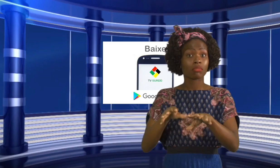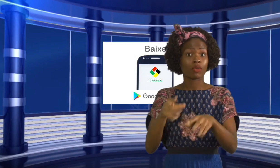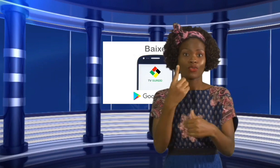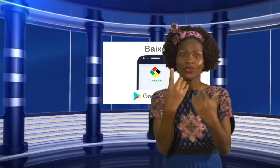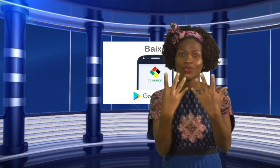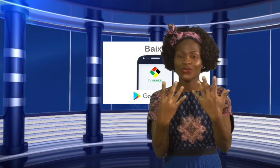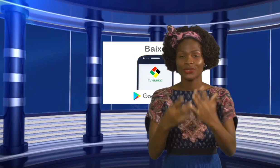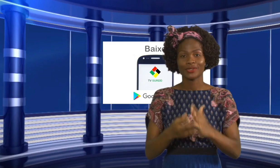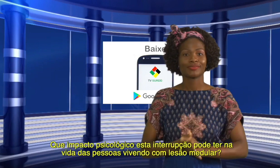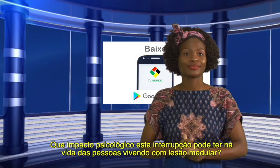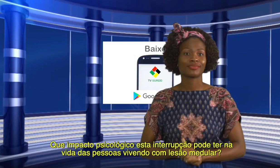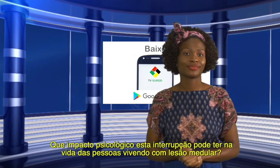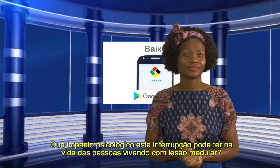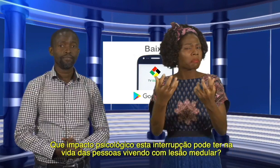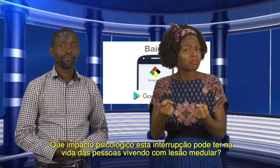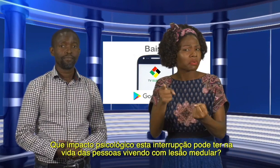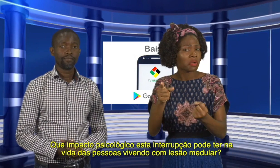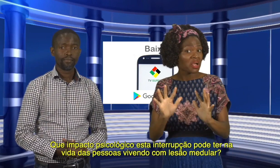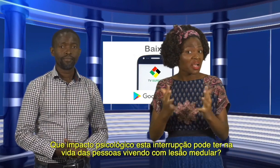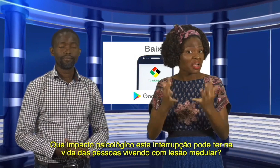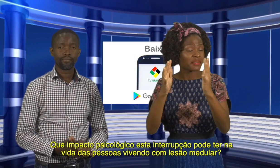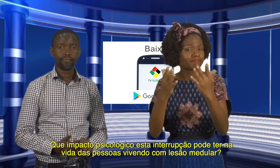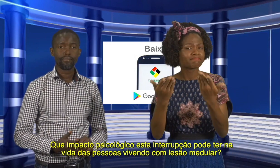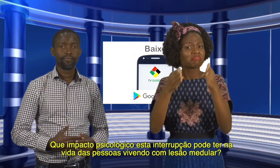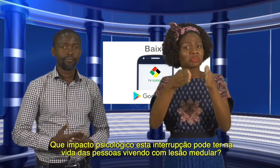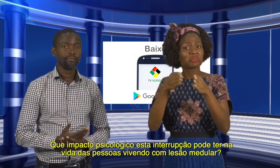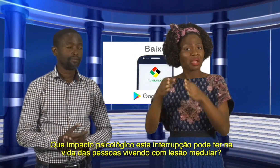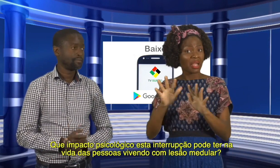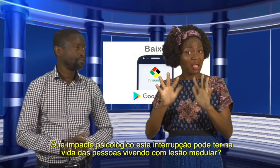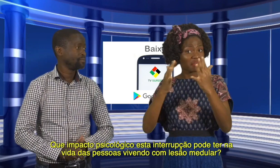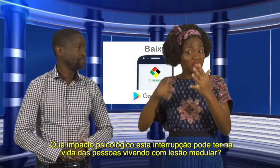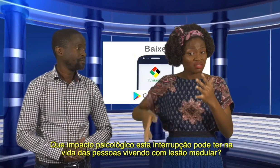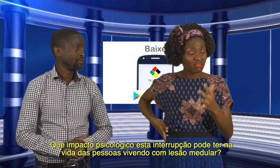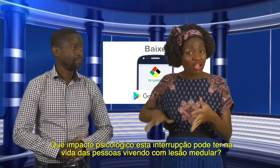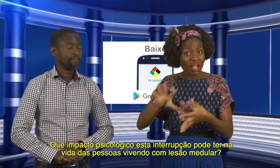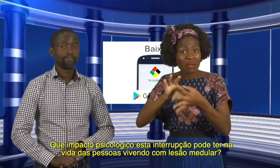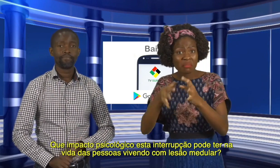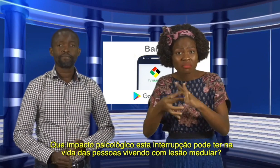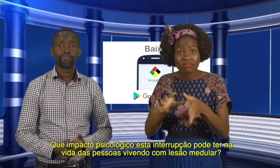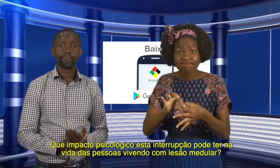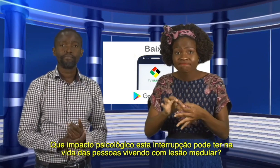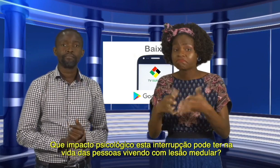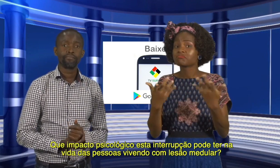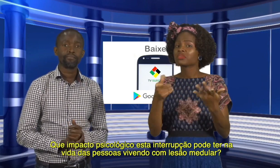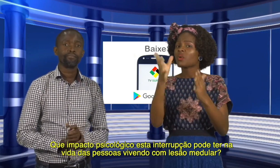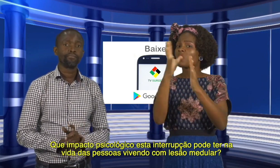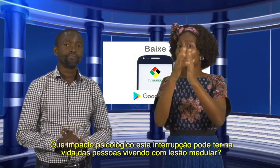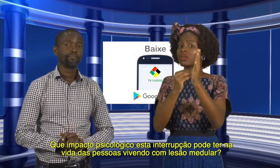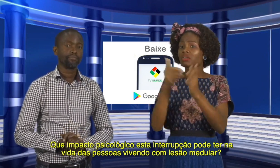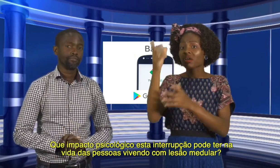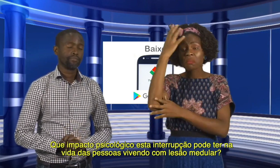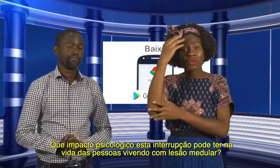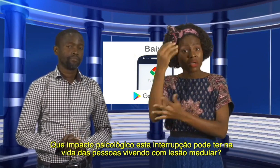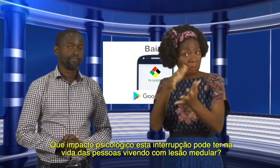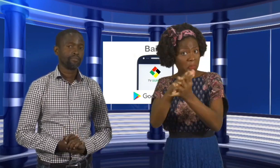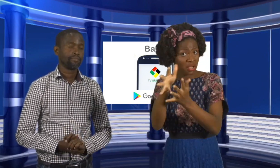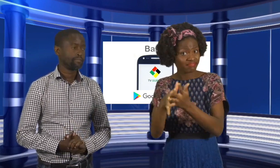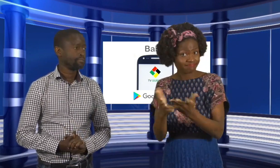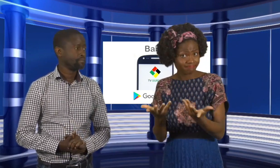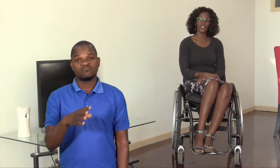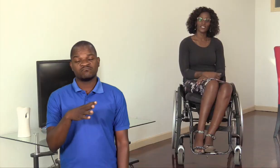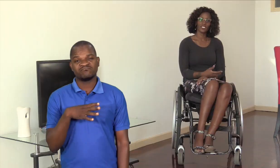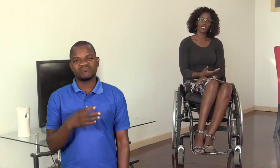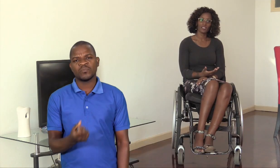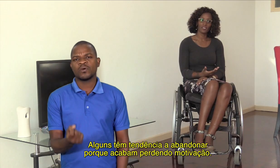que impacto psicológico esta interrupção pode ter na vida das pessoas vivendo com lesão medular